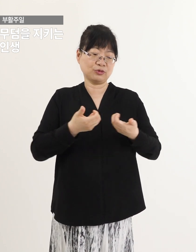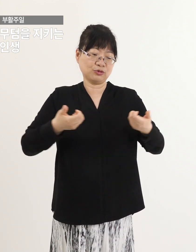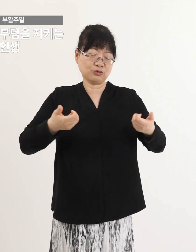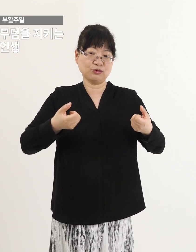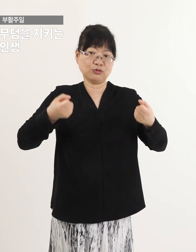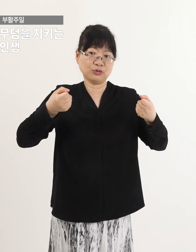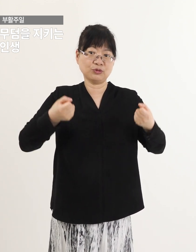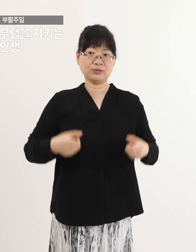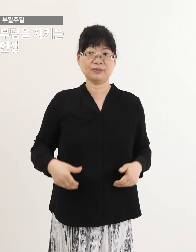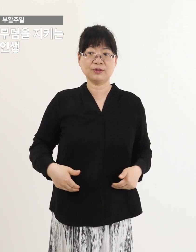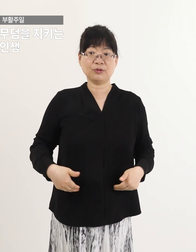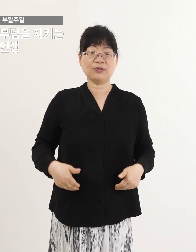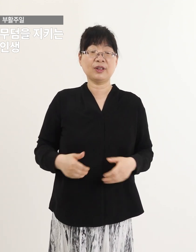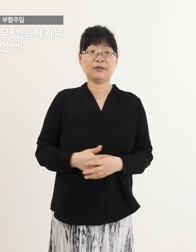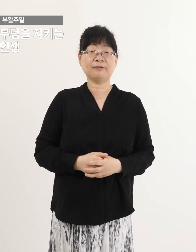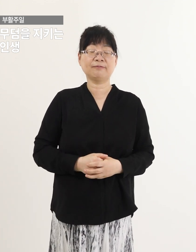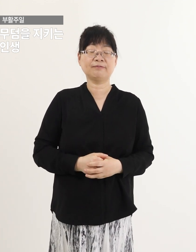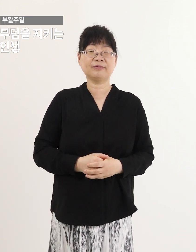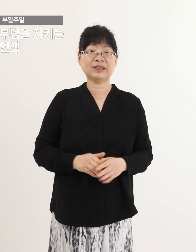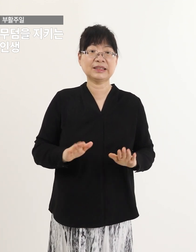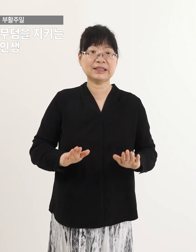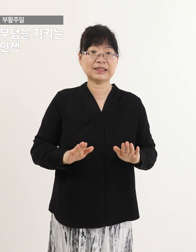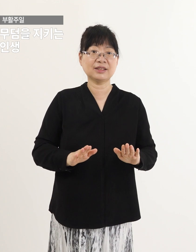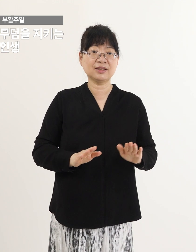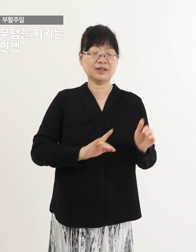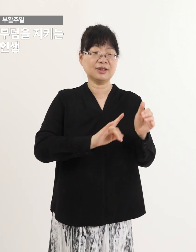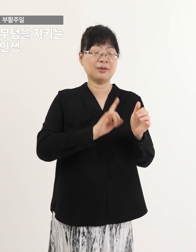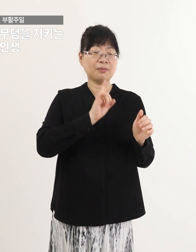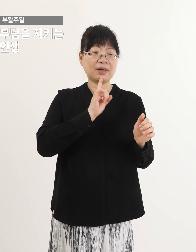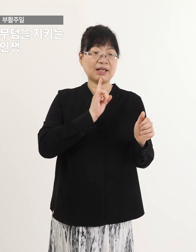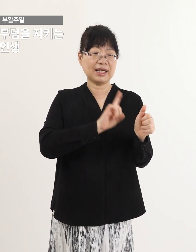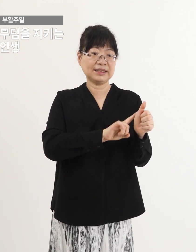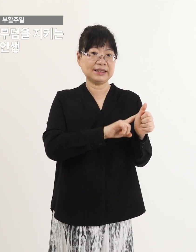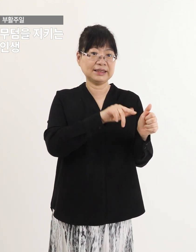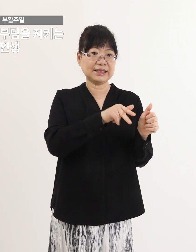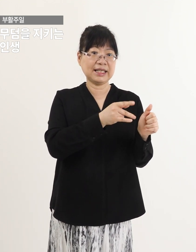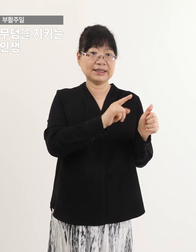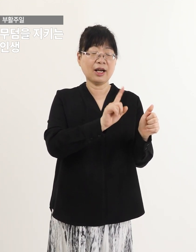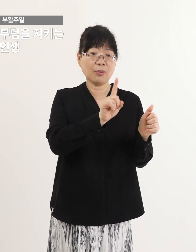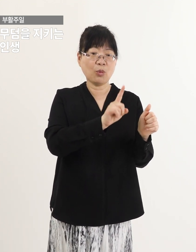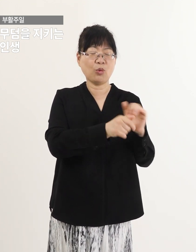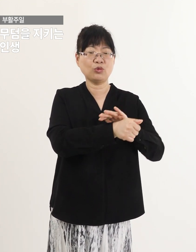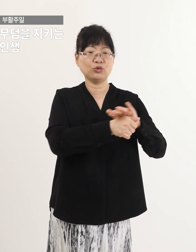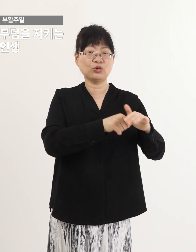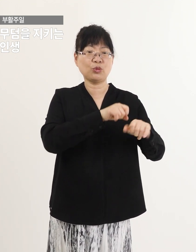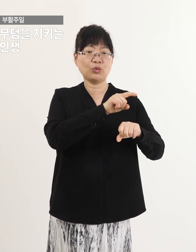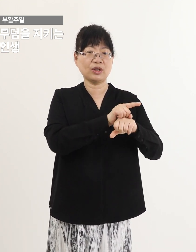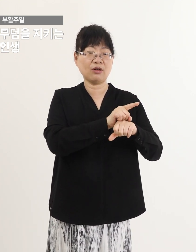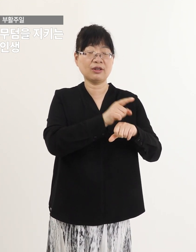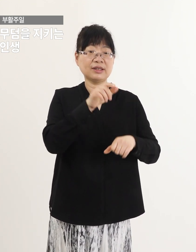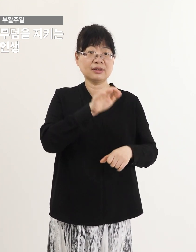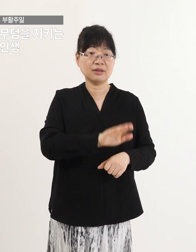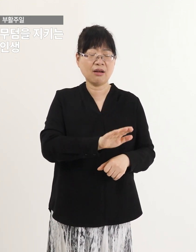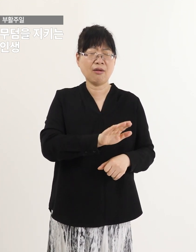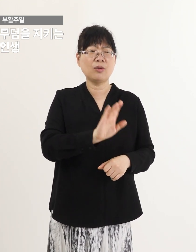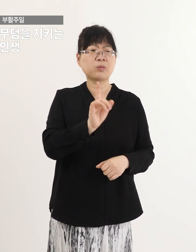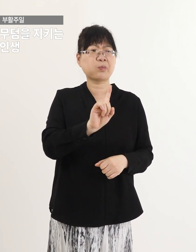됩니다. 여기서 말하는 이 제자의 의미는 수동형인데 이런 거예요.